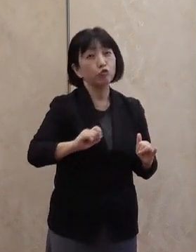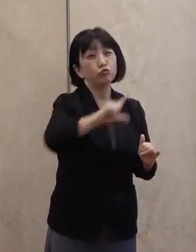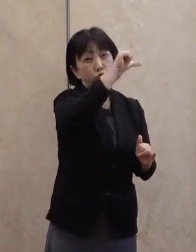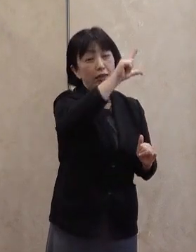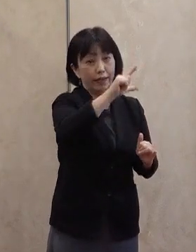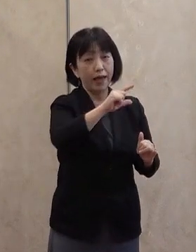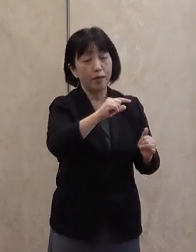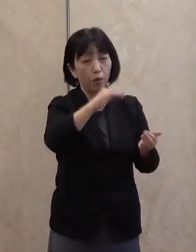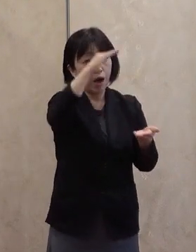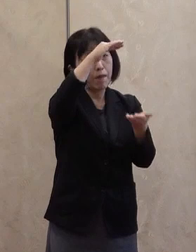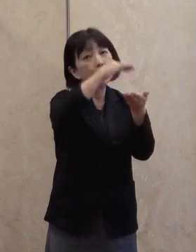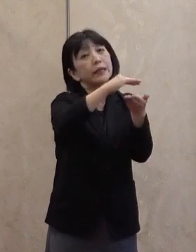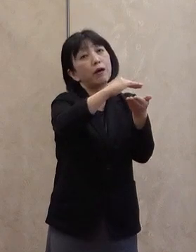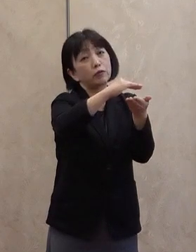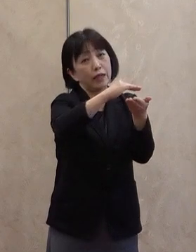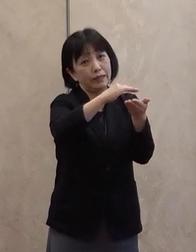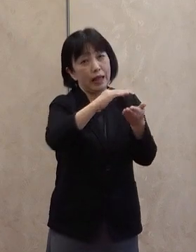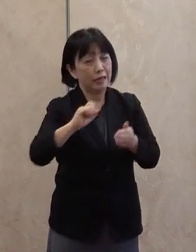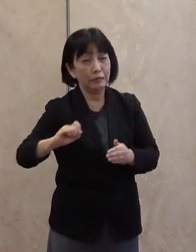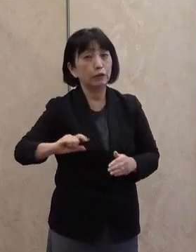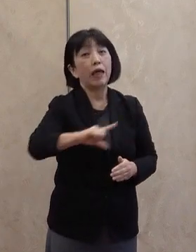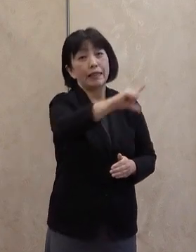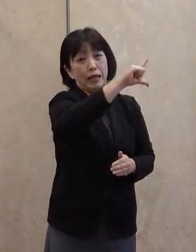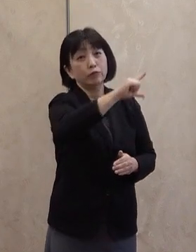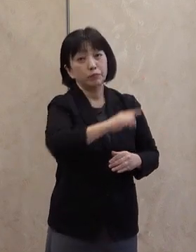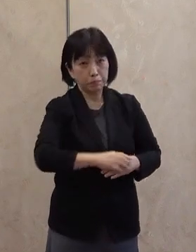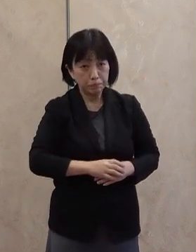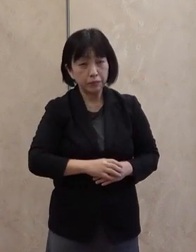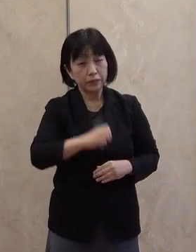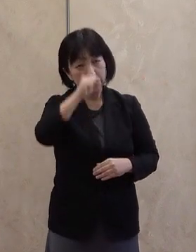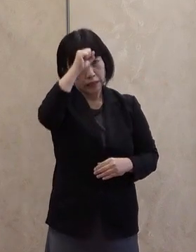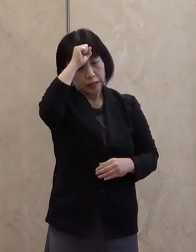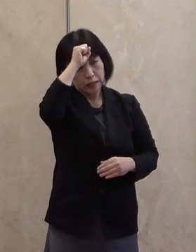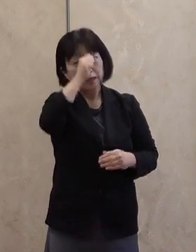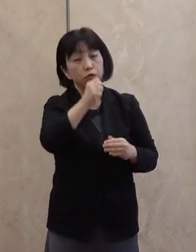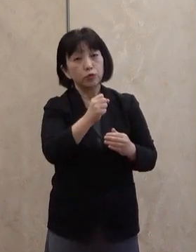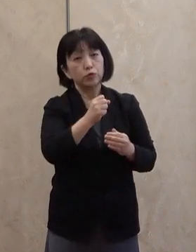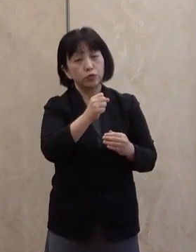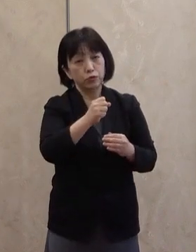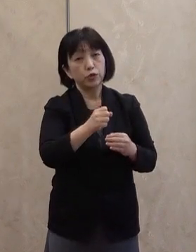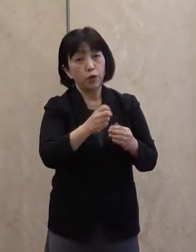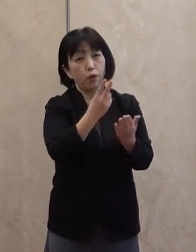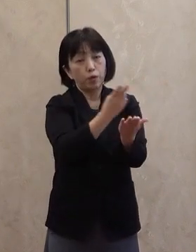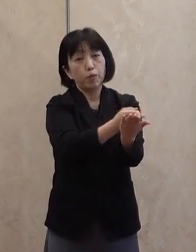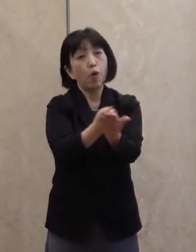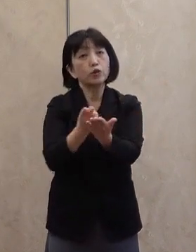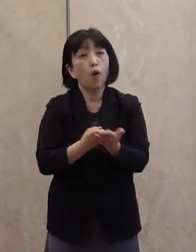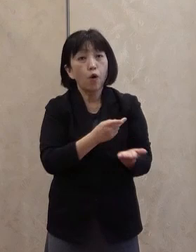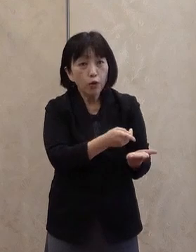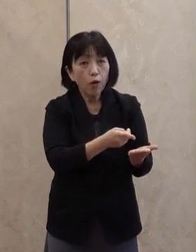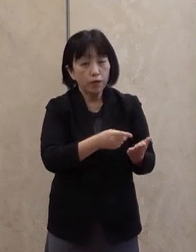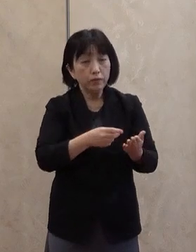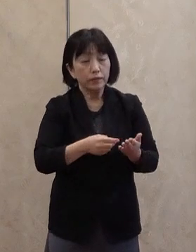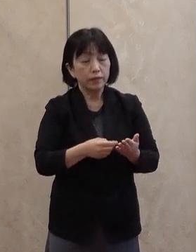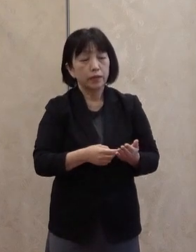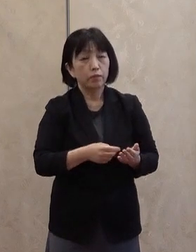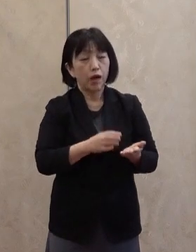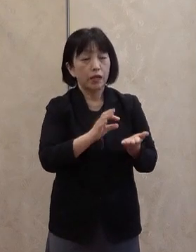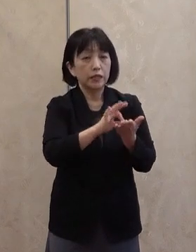なっていると、右肩上がりの状態、重症の病床運用率も 86.1%、 これは運用病床